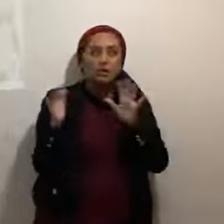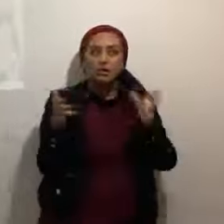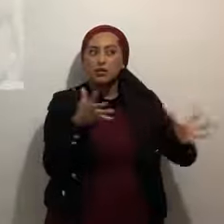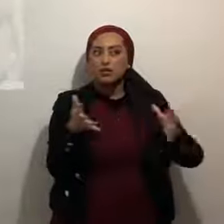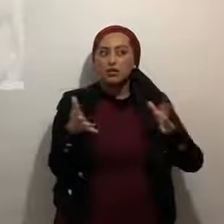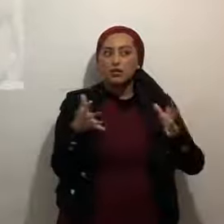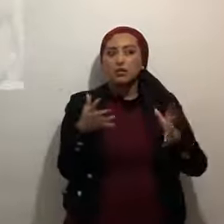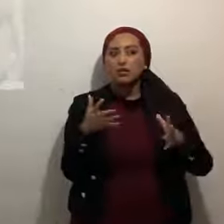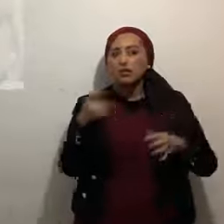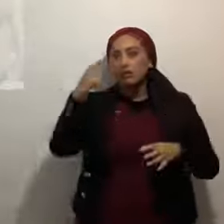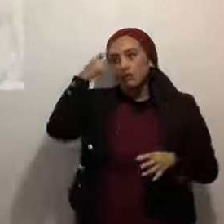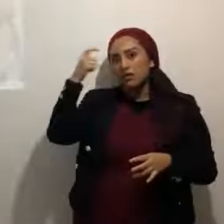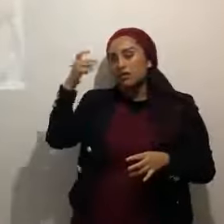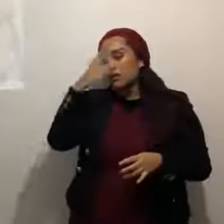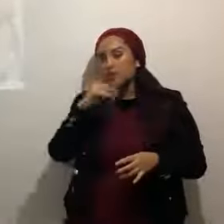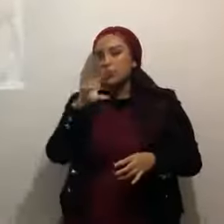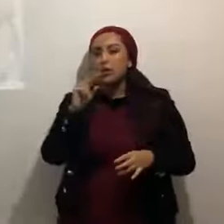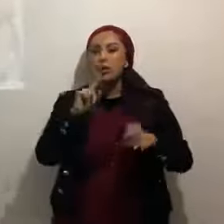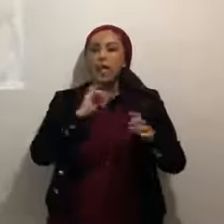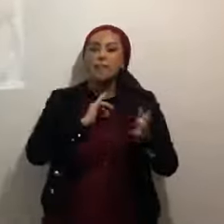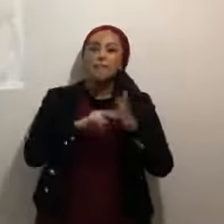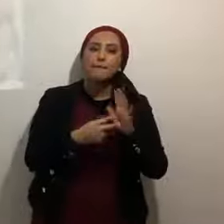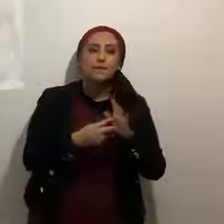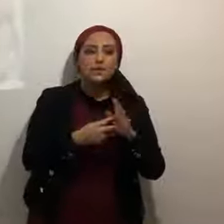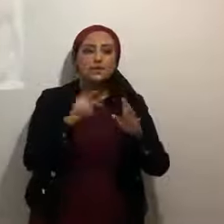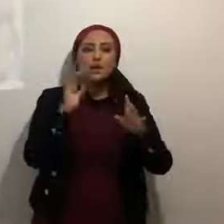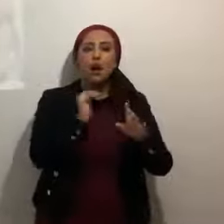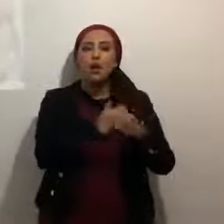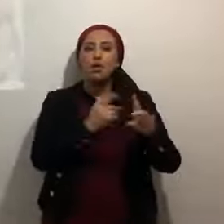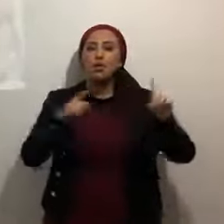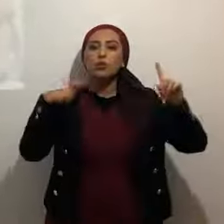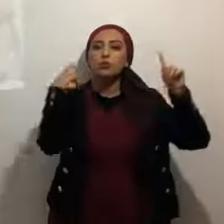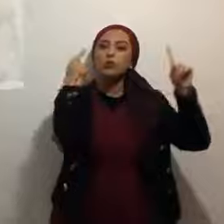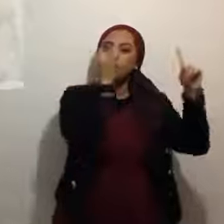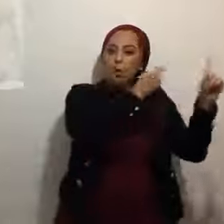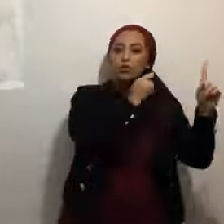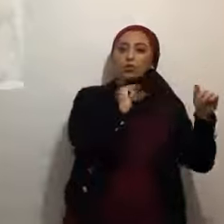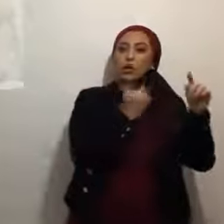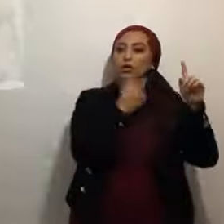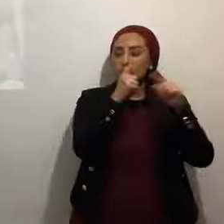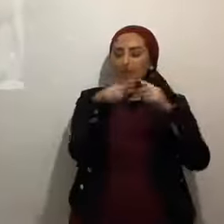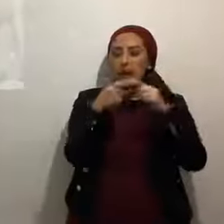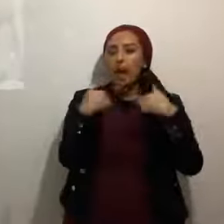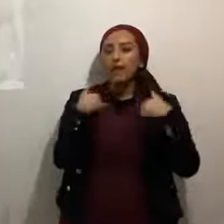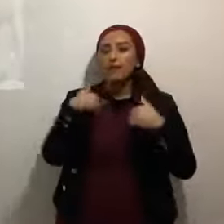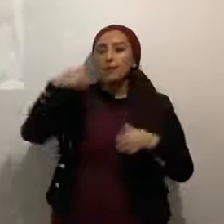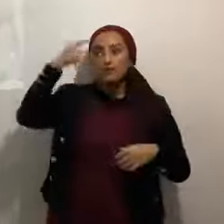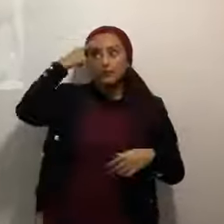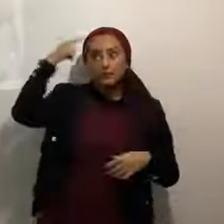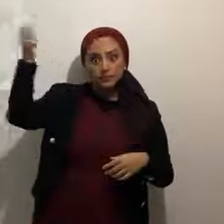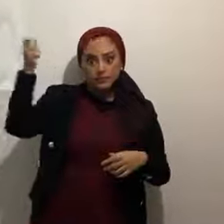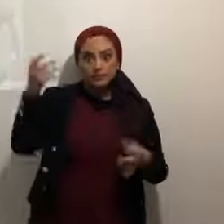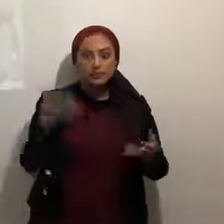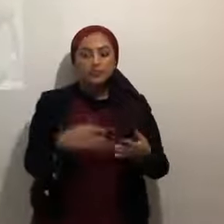es decir, soñar dormido, no, si me refiero a las metas. Me refiero a las metas. Cuando hay sueños, inclusive visiones, pero me refiero